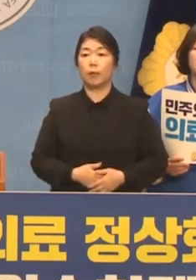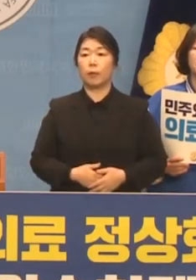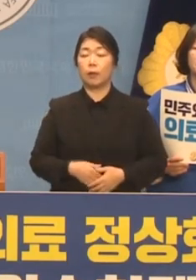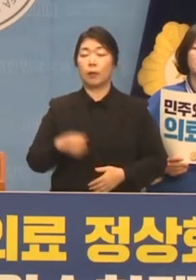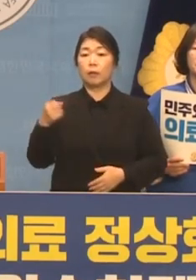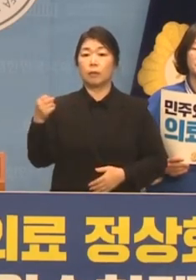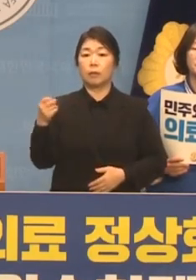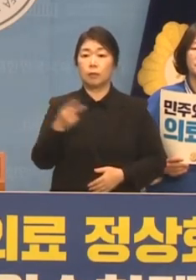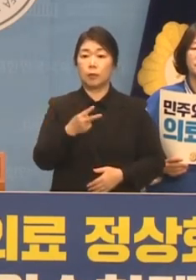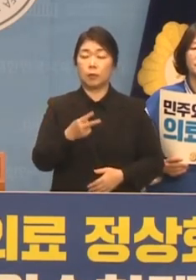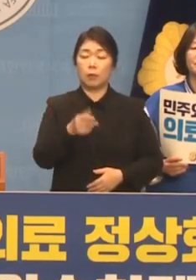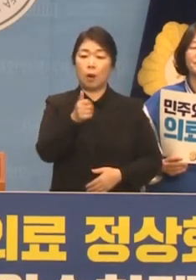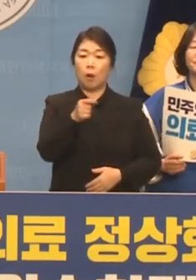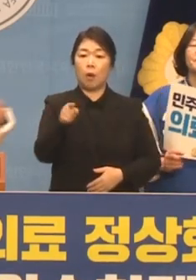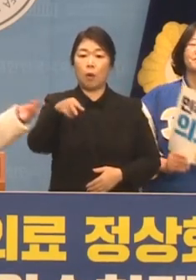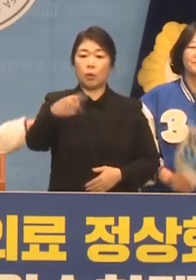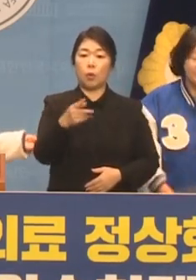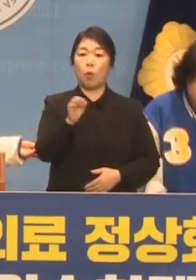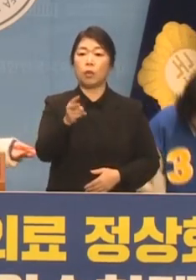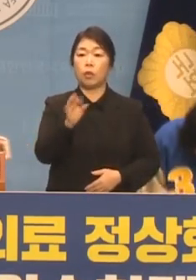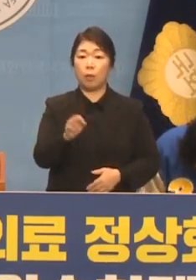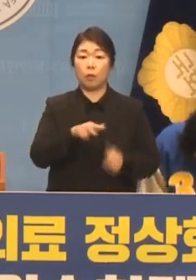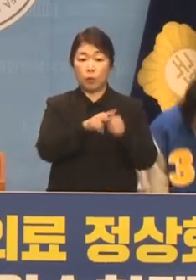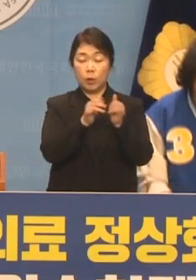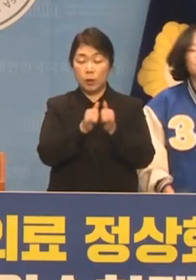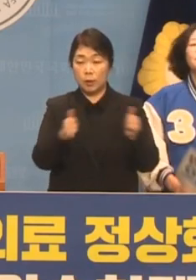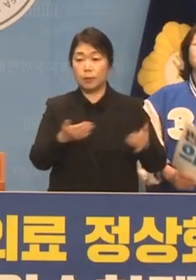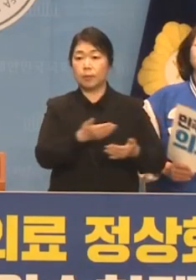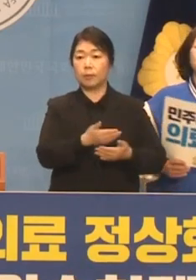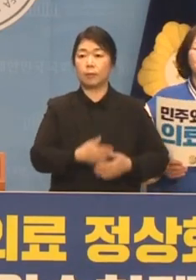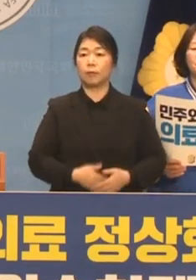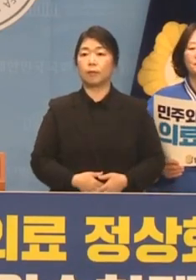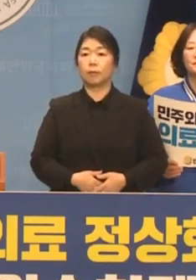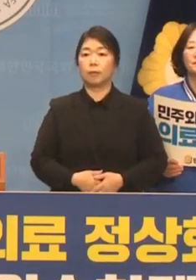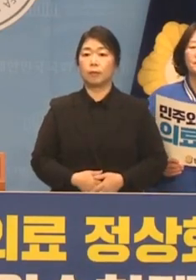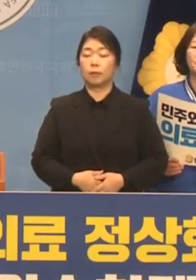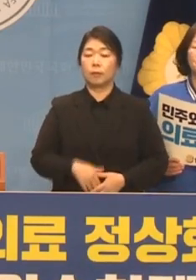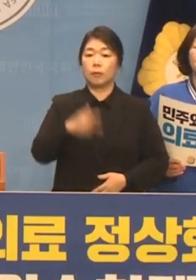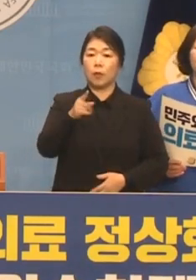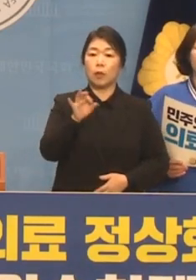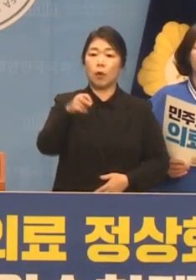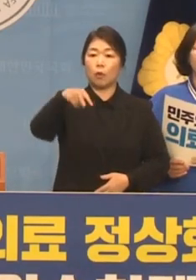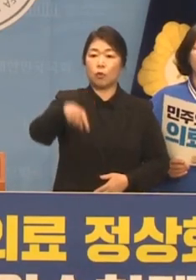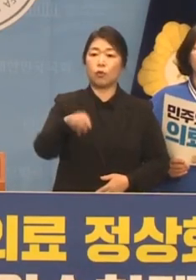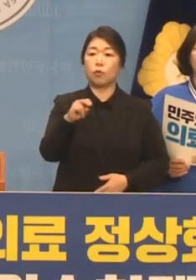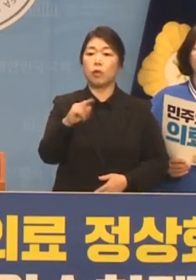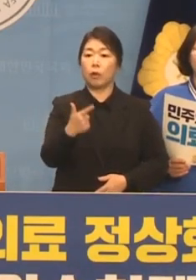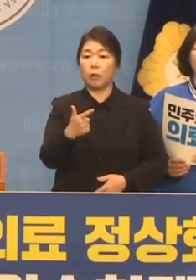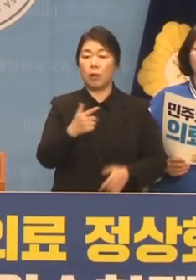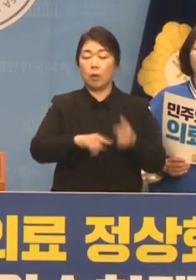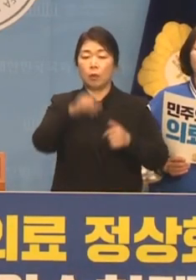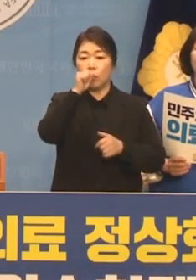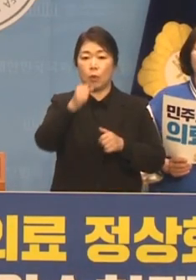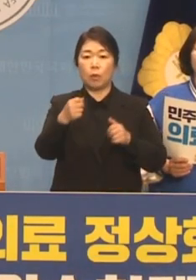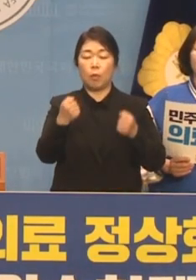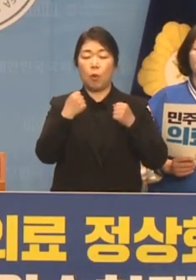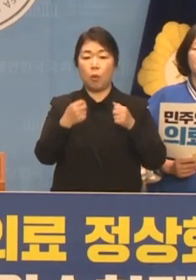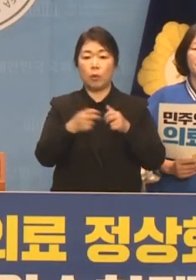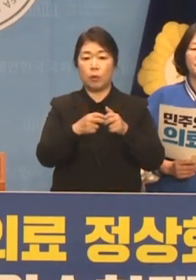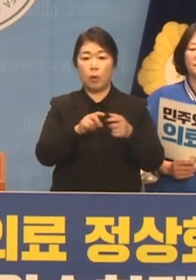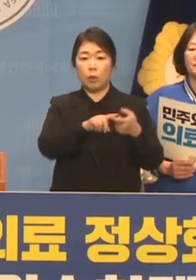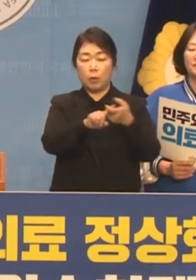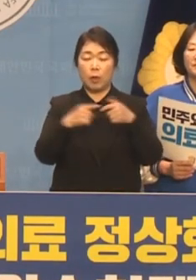그리고 허소영 후보님 예 그리고 정수현 더 좋은 보건 의료연대 상임